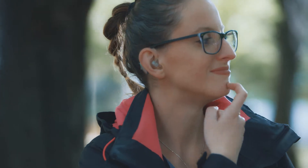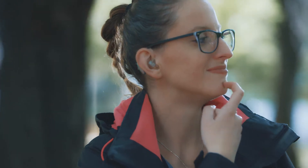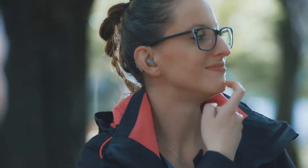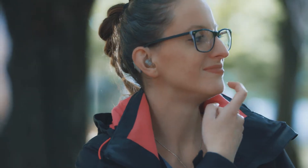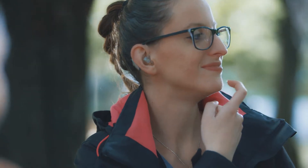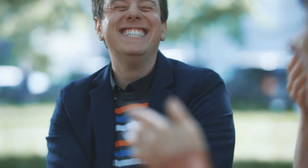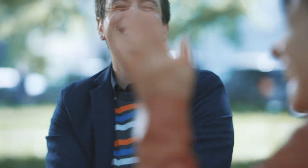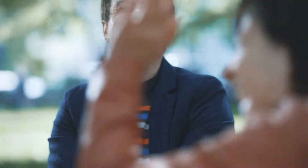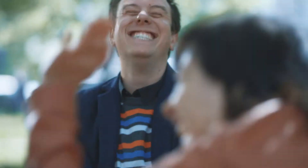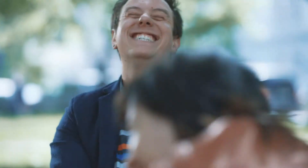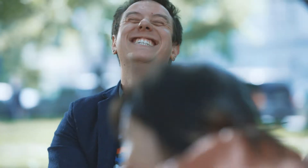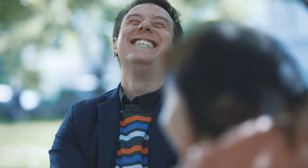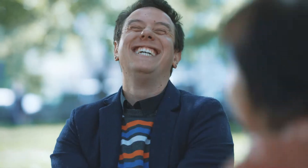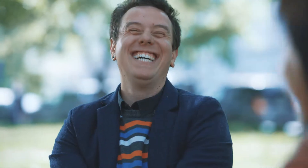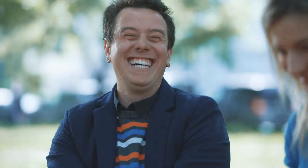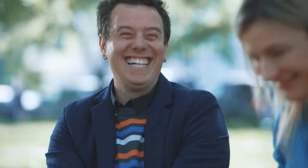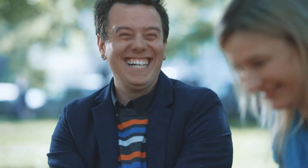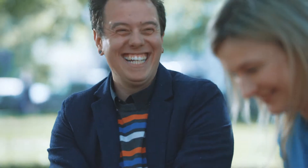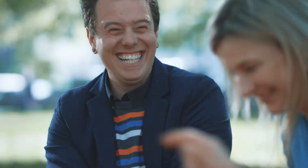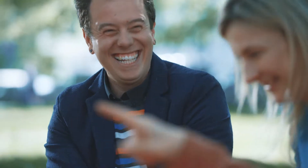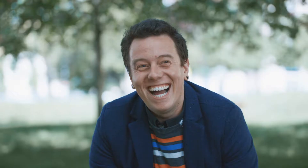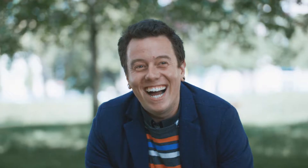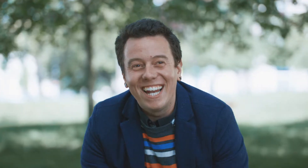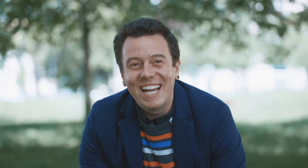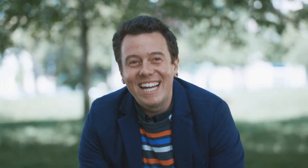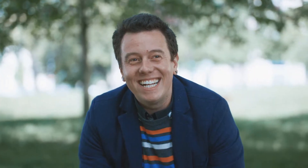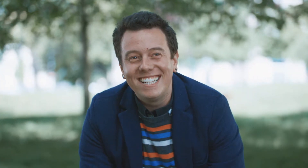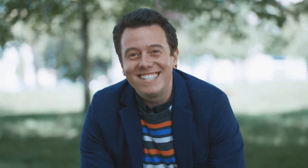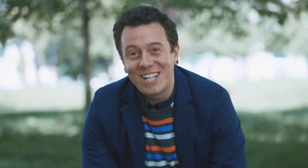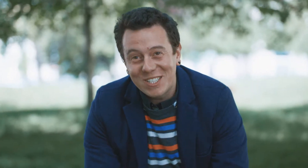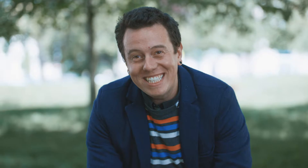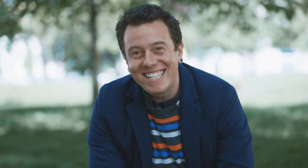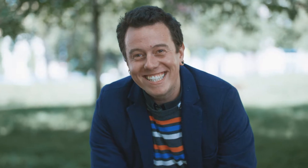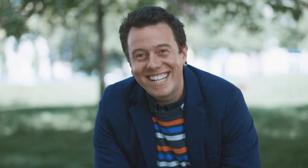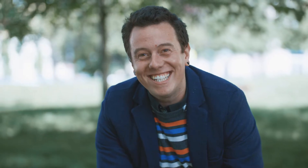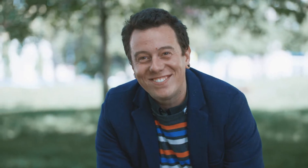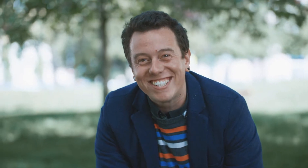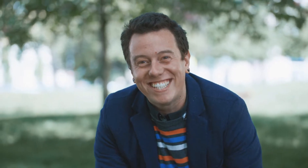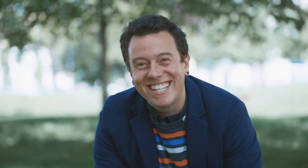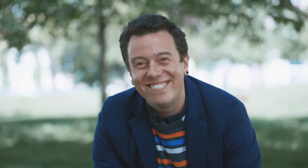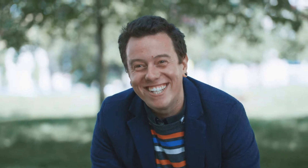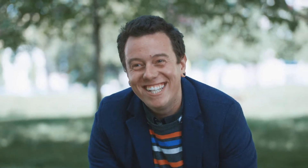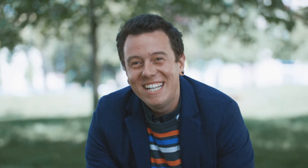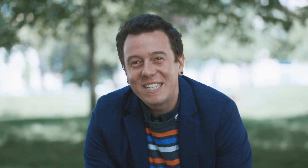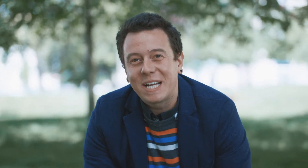Myslím si, že první znak, co jsem se naučil, byl sprostej znak. Ale další znak, který sprostej nebyl, tak